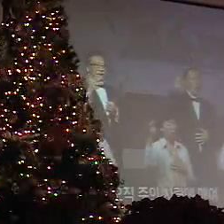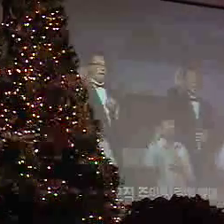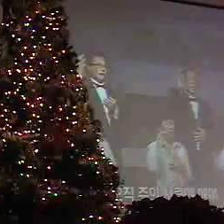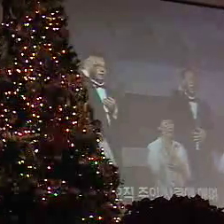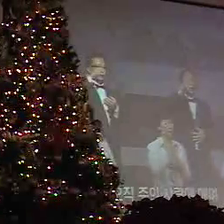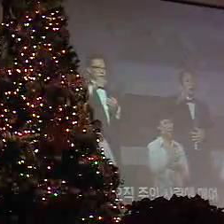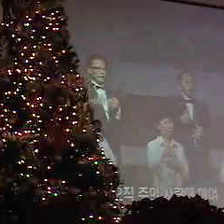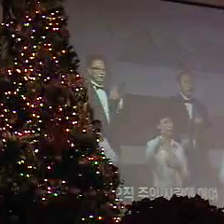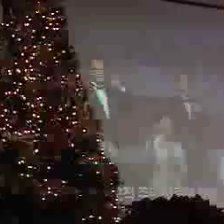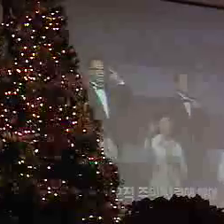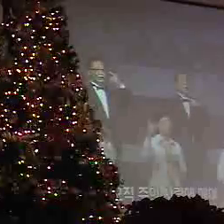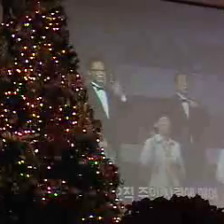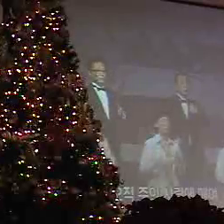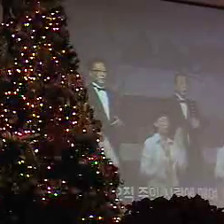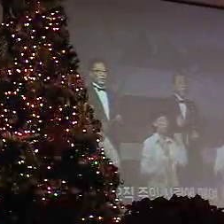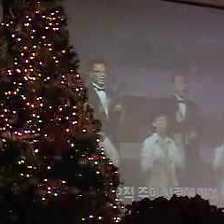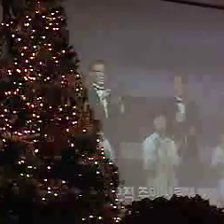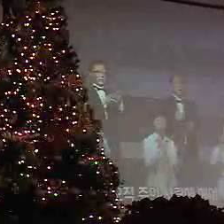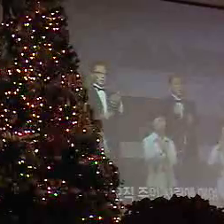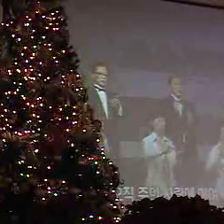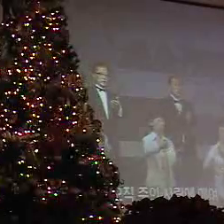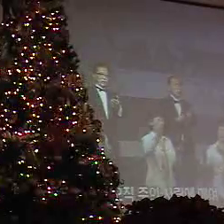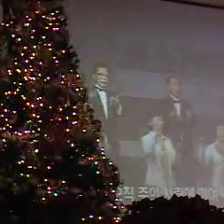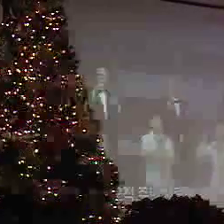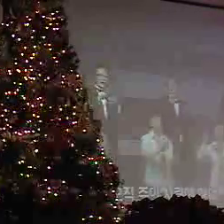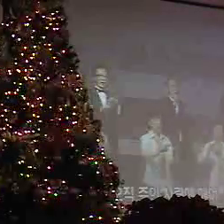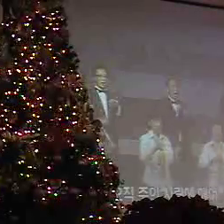내 영 기뻐